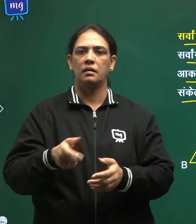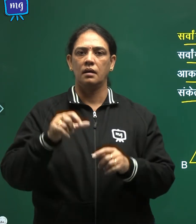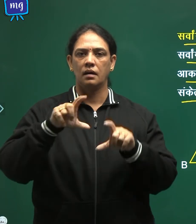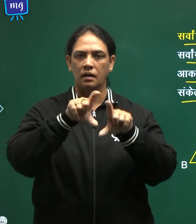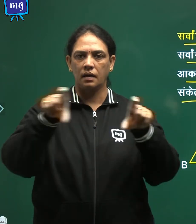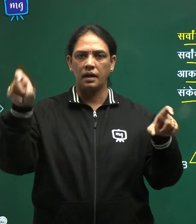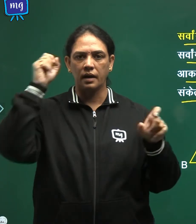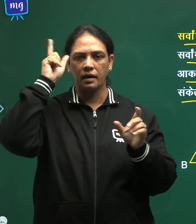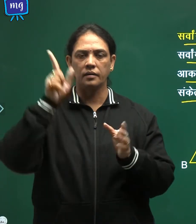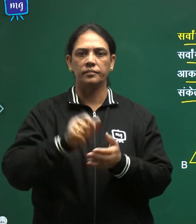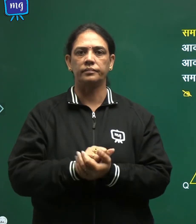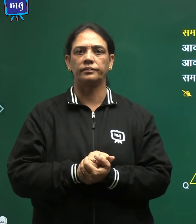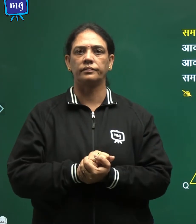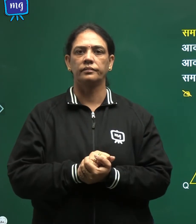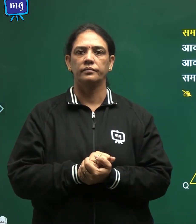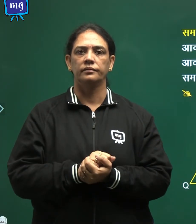समझ आ गया?